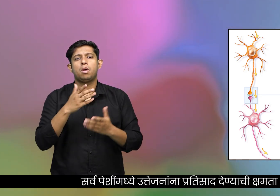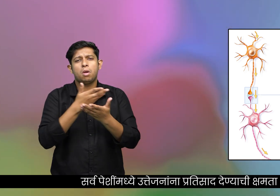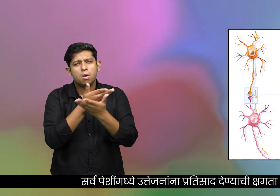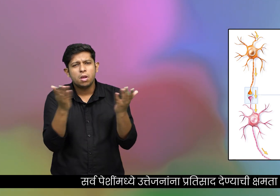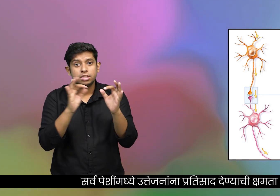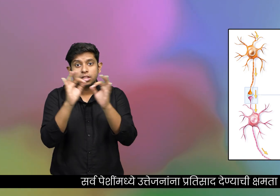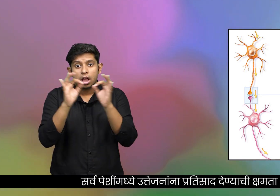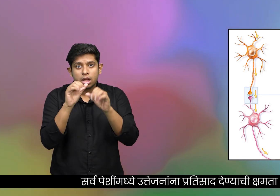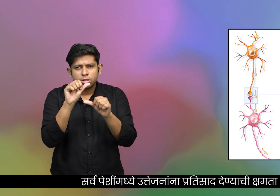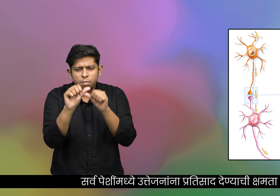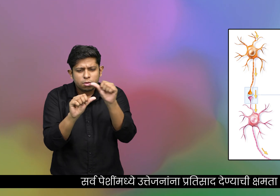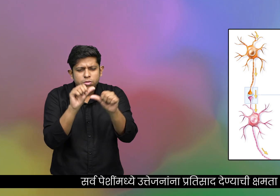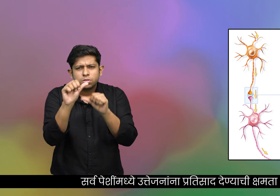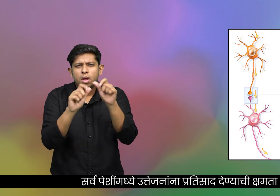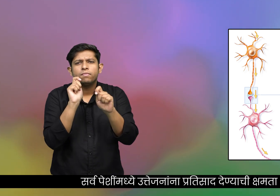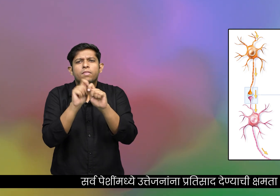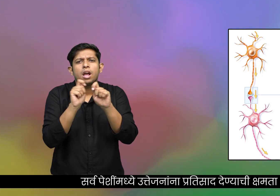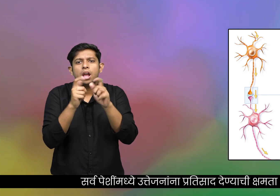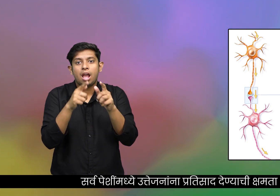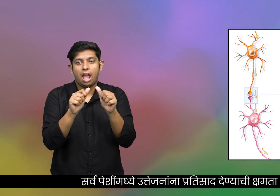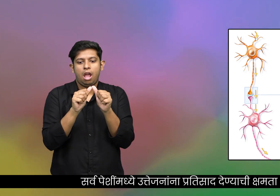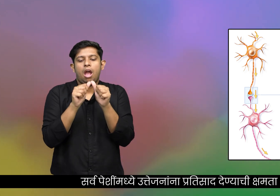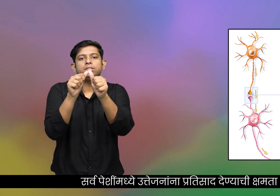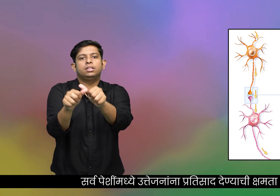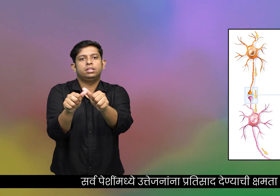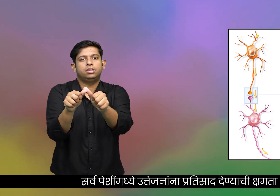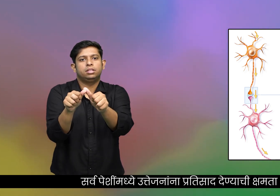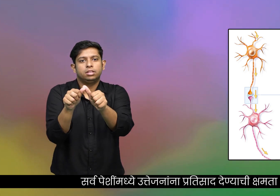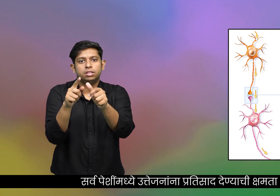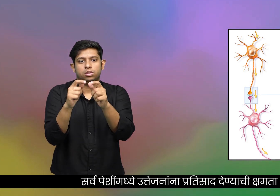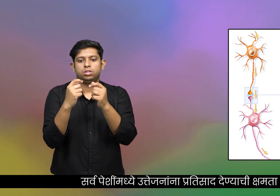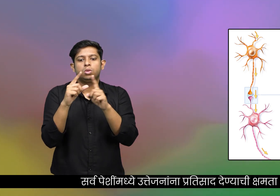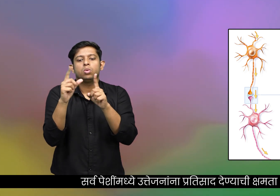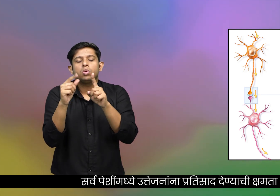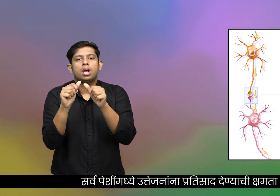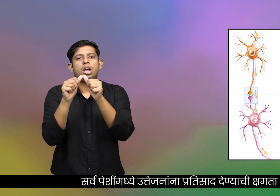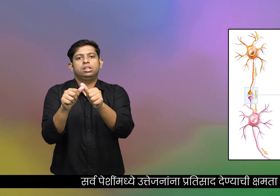तिसरा, सर्व पेशींमध्ये उत्तेजना प्रतिसाद देण्याची क्षमता असते.